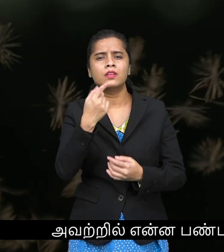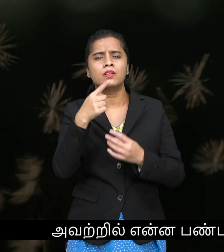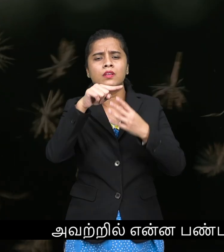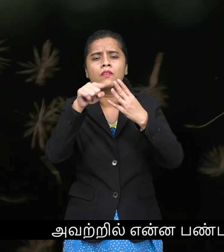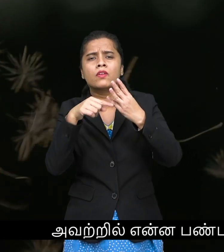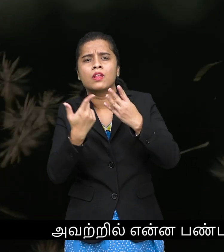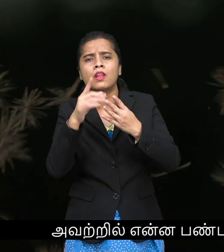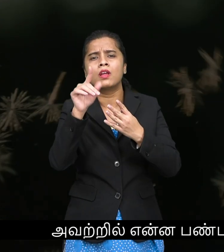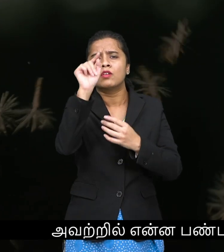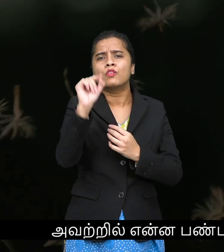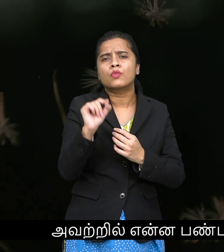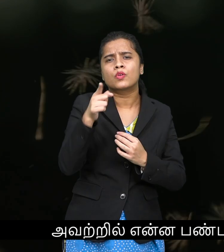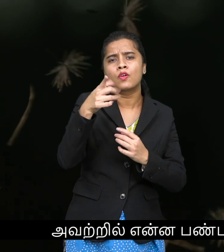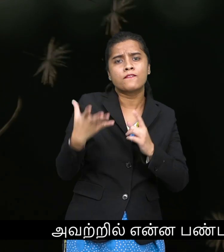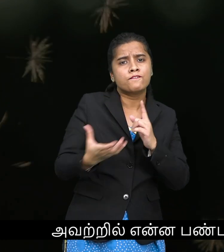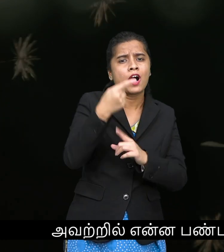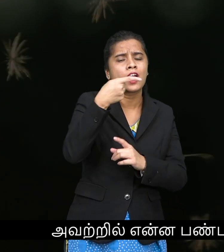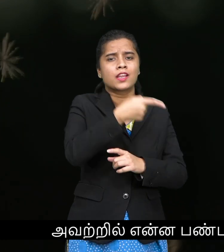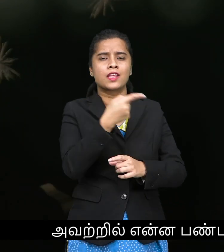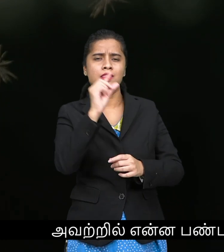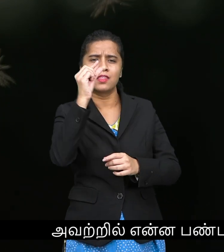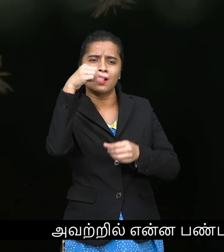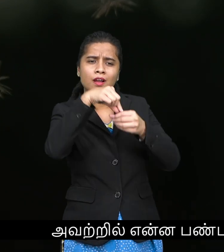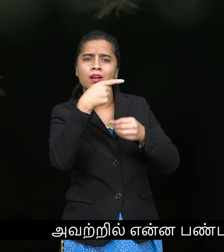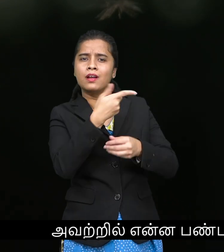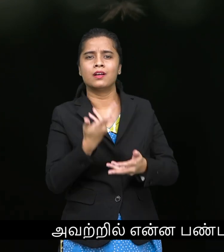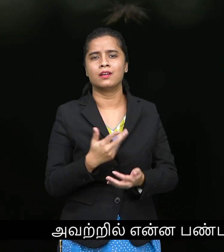அவற்றில் என்ன பண்புகளை நீங்கள் காண்கிறீர்கள்?